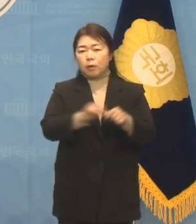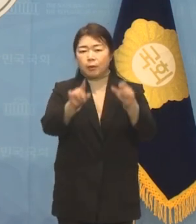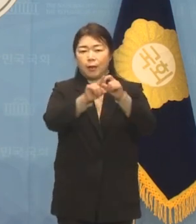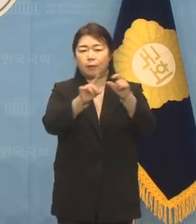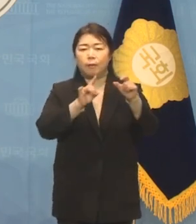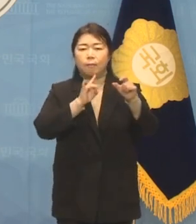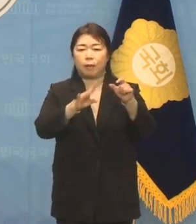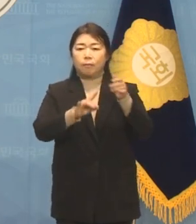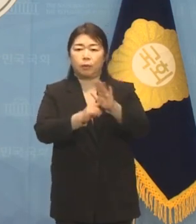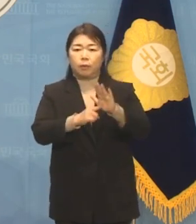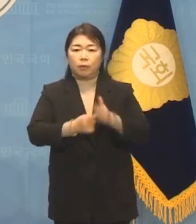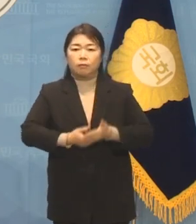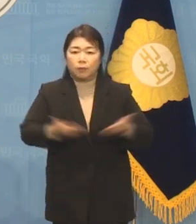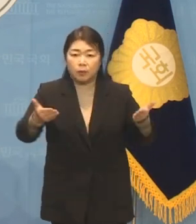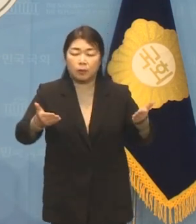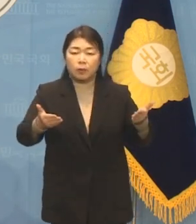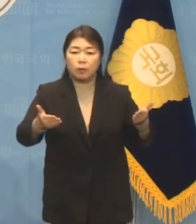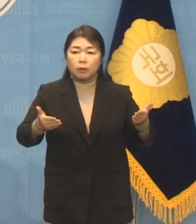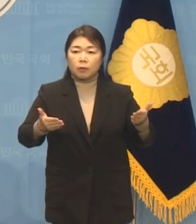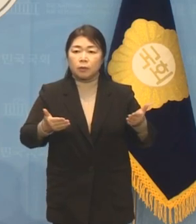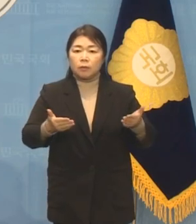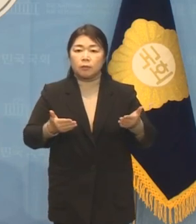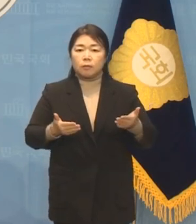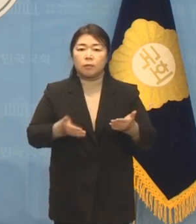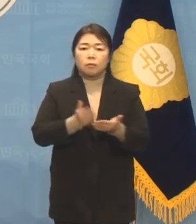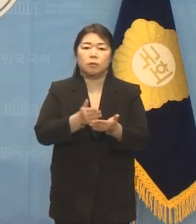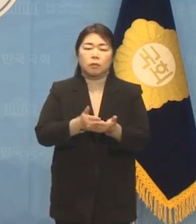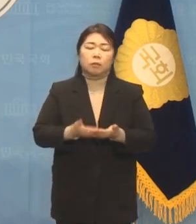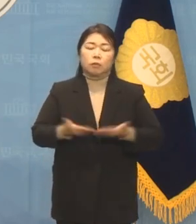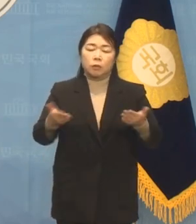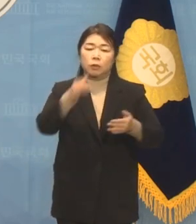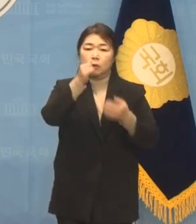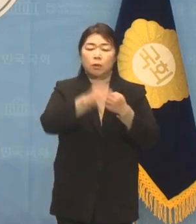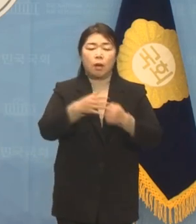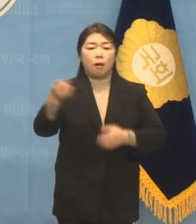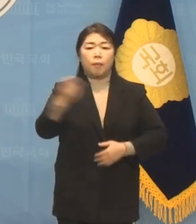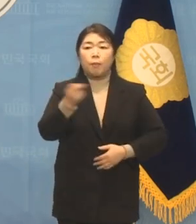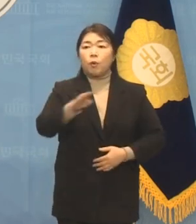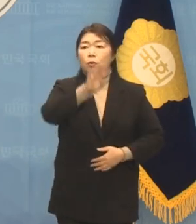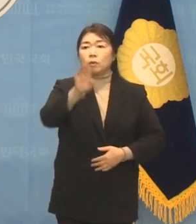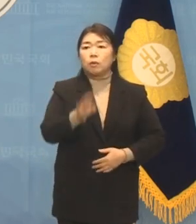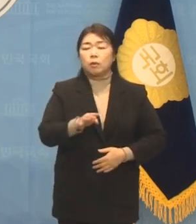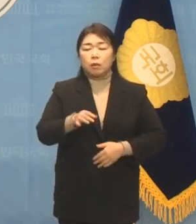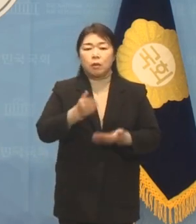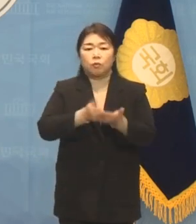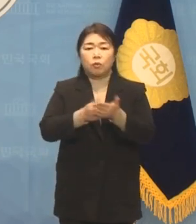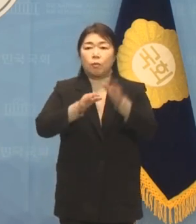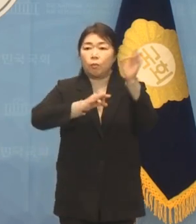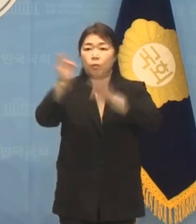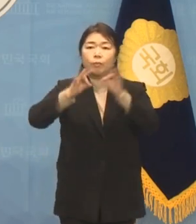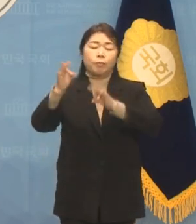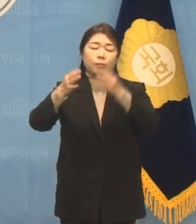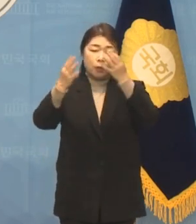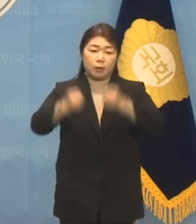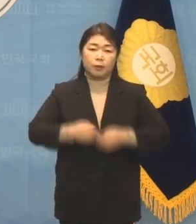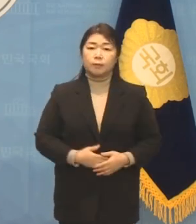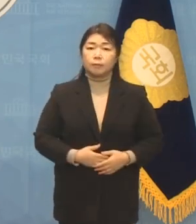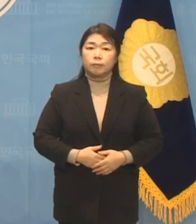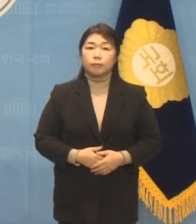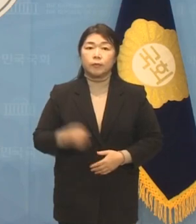단어가 언급되었다는 식의 단정적인 보도를 하는 등의 반복적인 오보를 진행해 왔습니다.